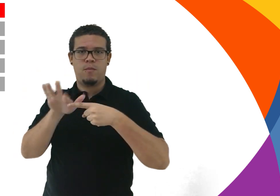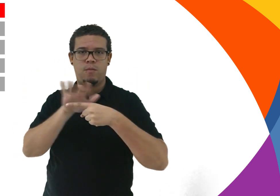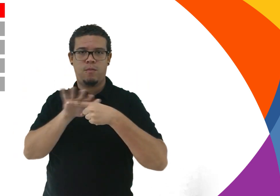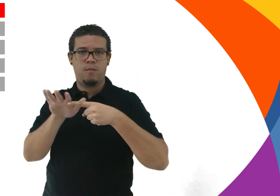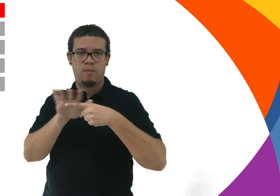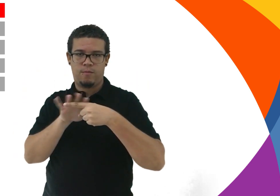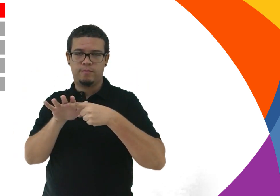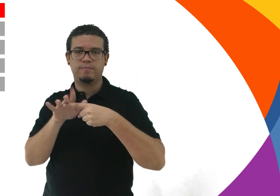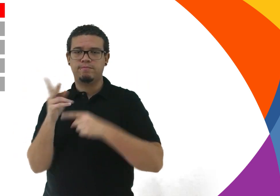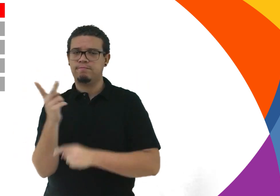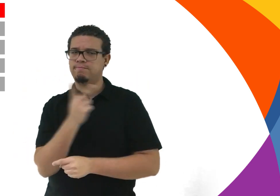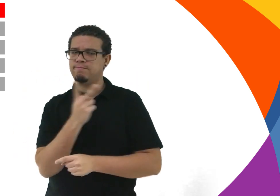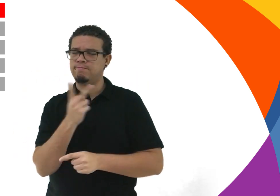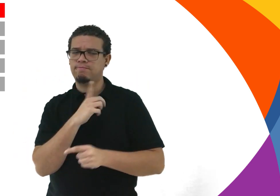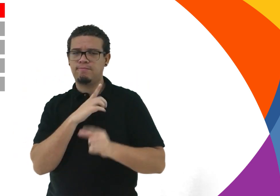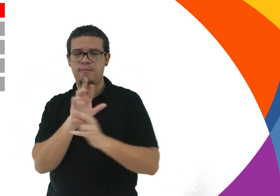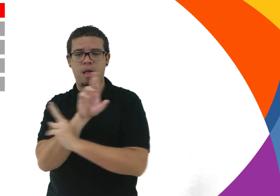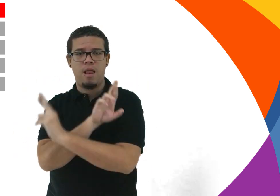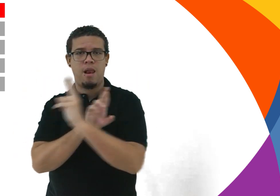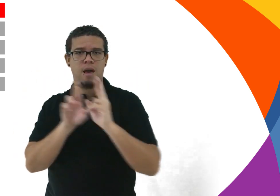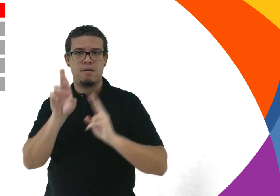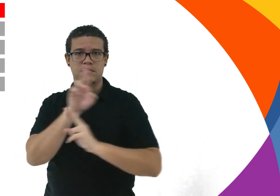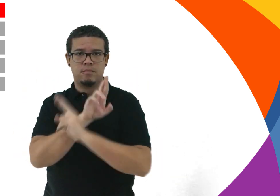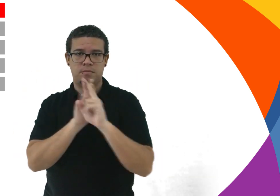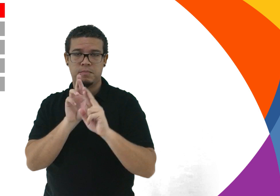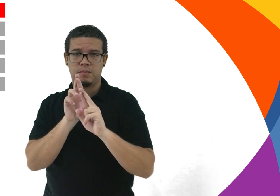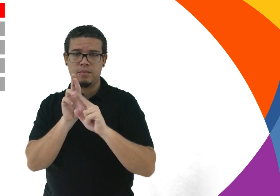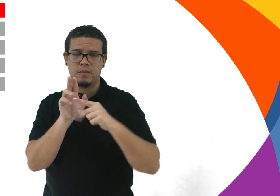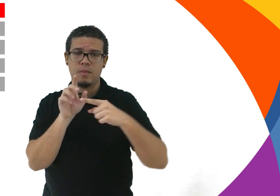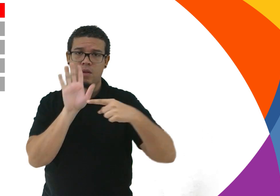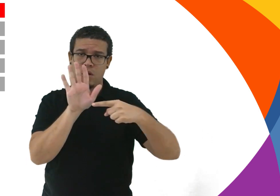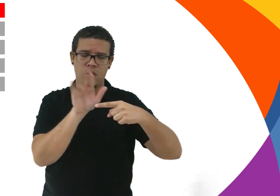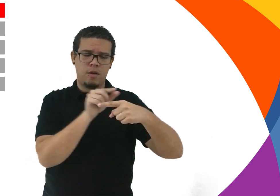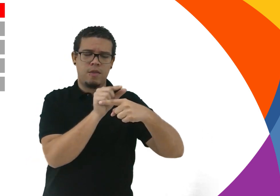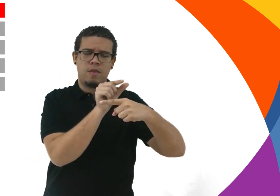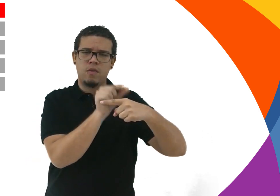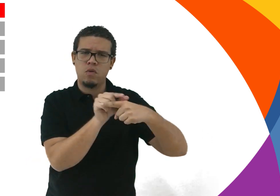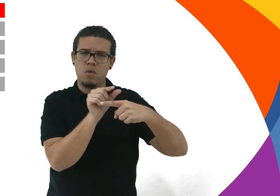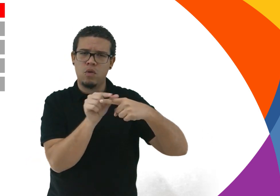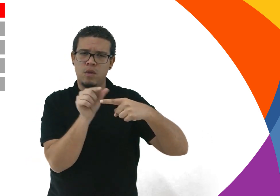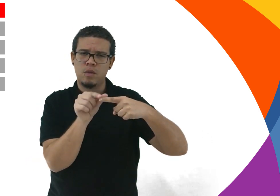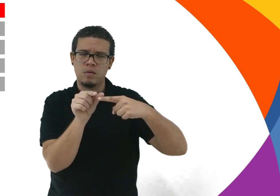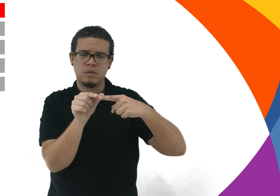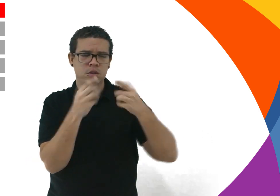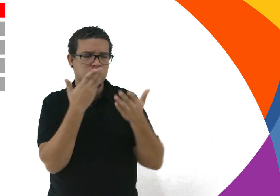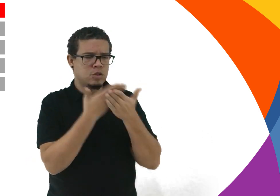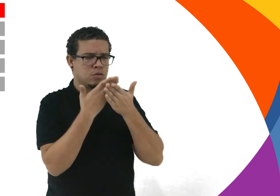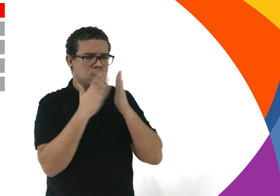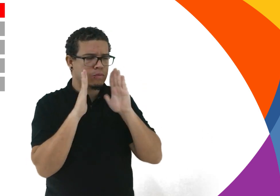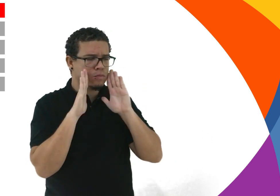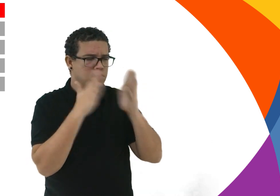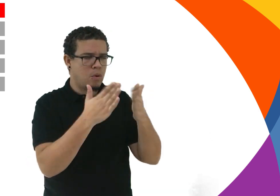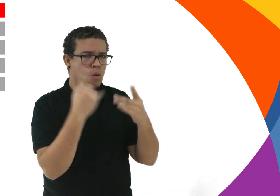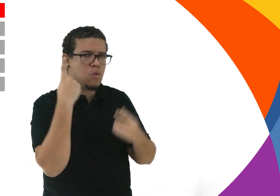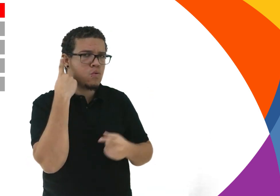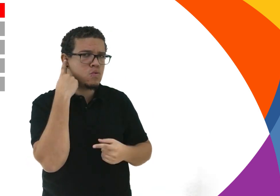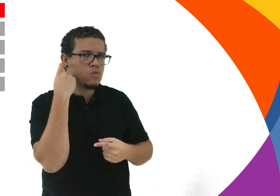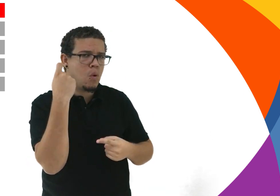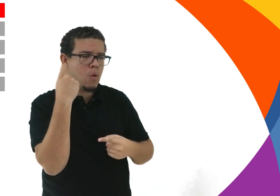atreladas. Fonologia e fonética se entrelaçam. A fonética é o estudo do som,